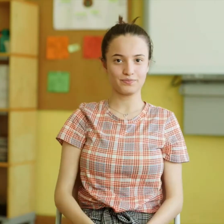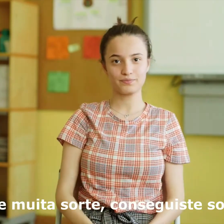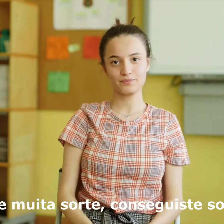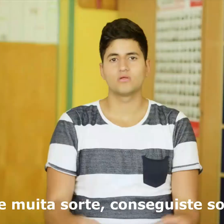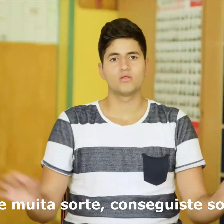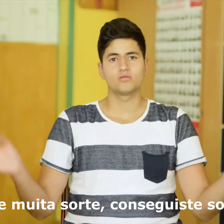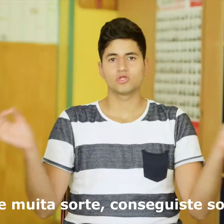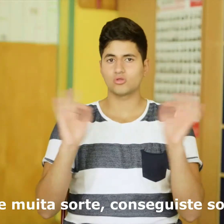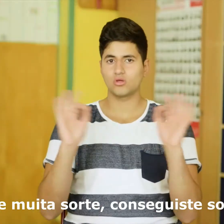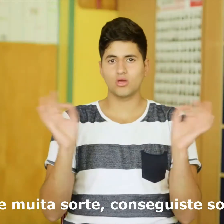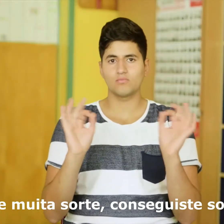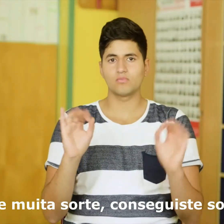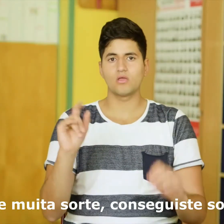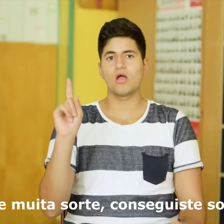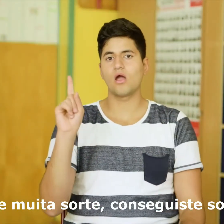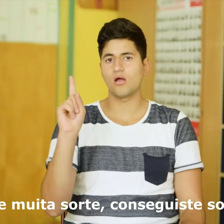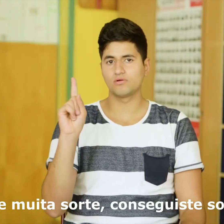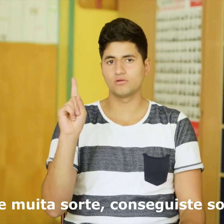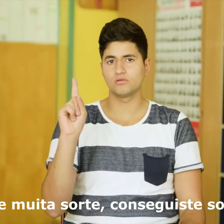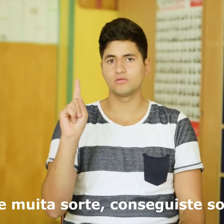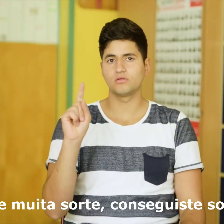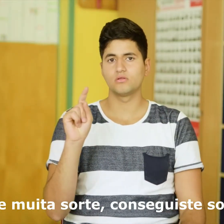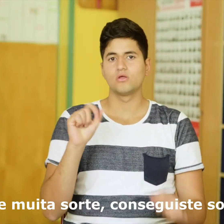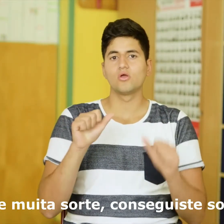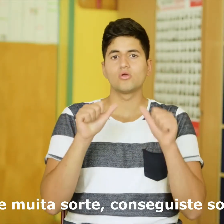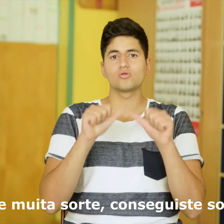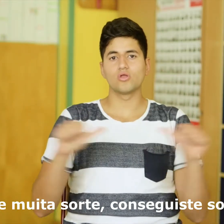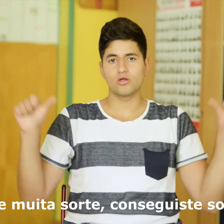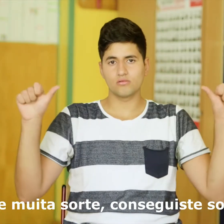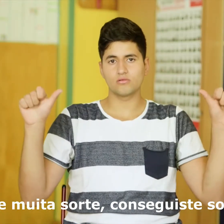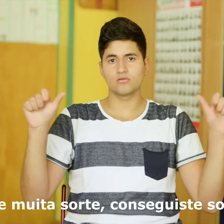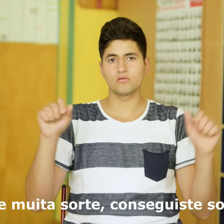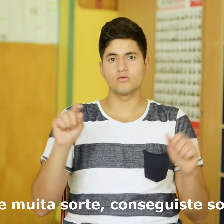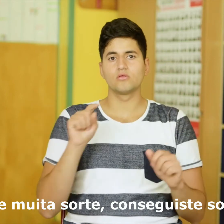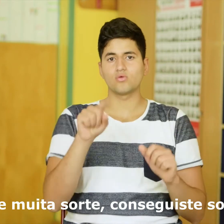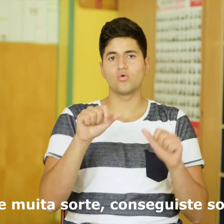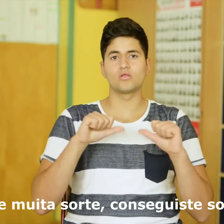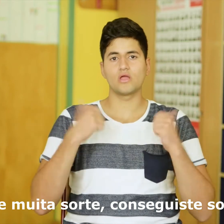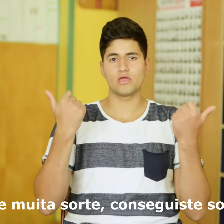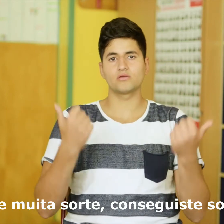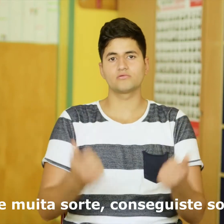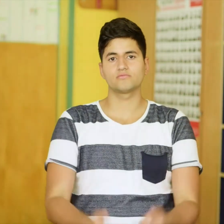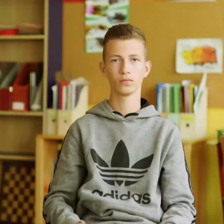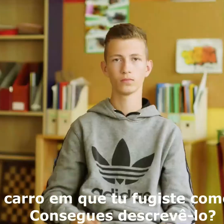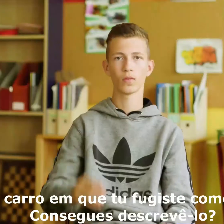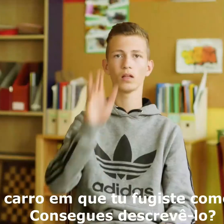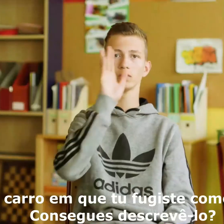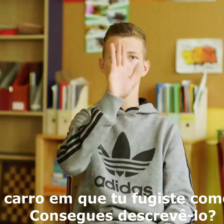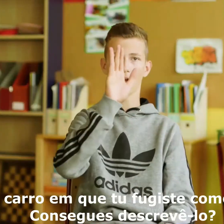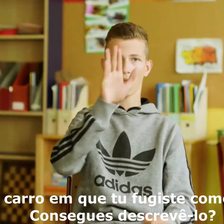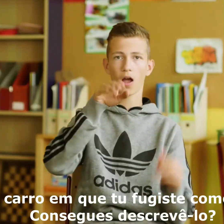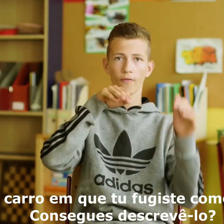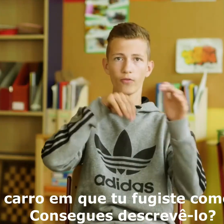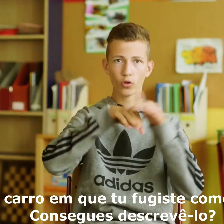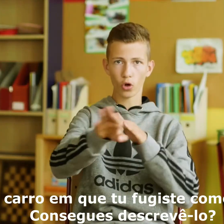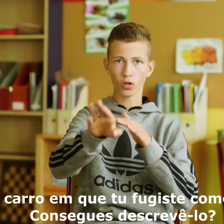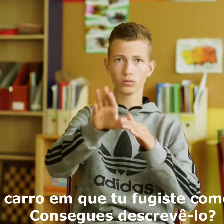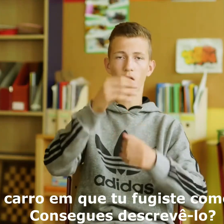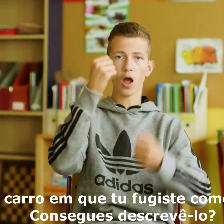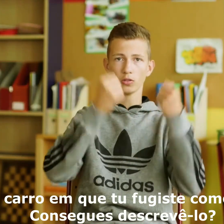sobrevivi. Sim, que horror. Tiveste mesmo sorte, conseguiste sobreviver. E o carro em que tu